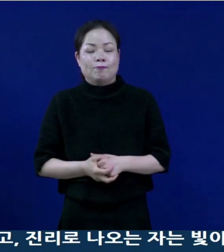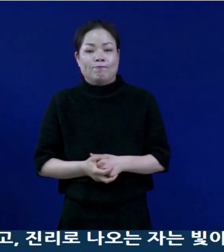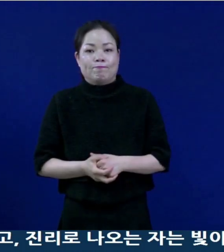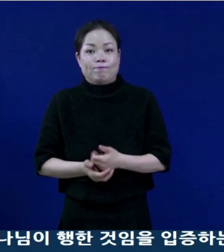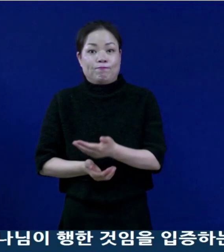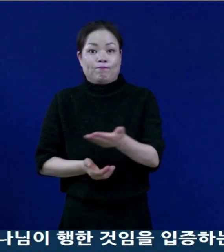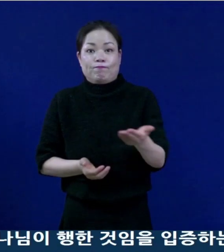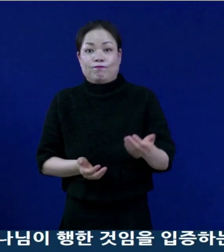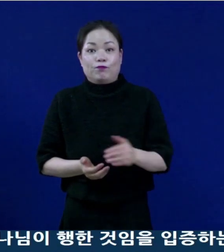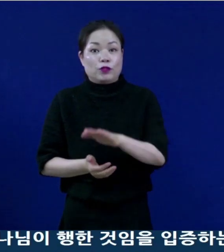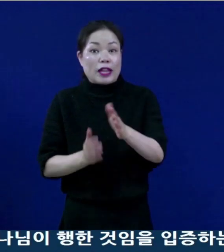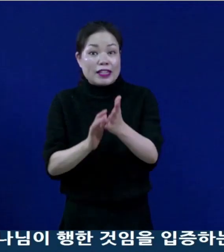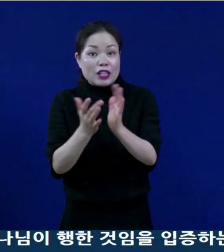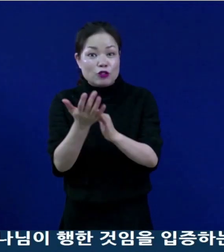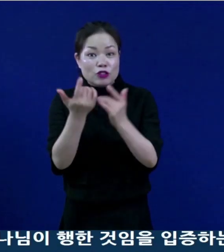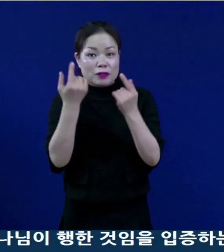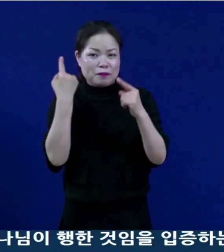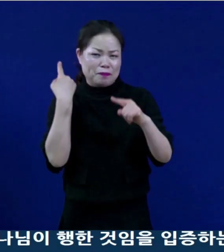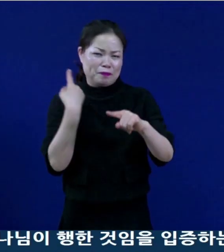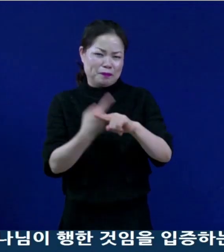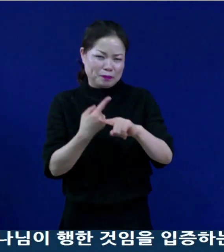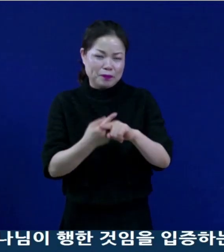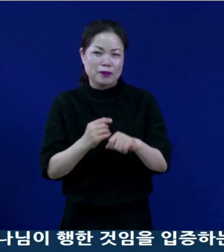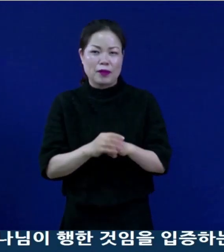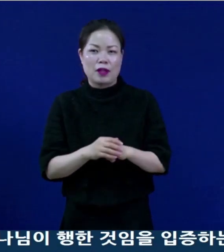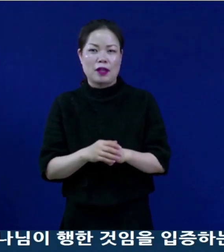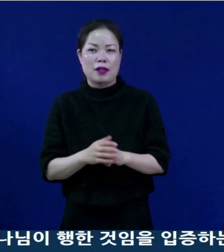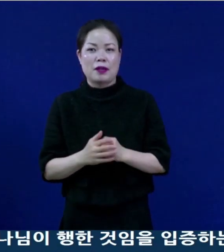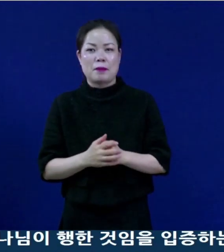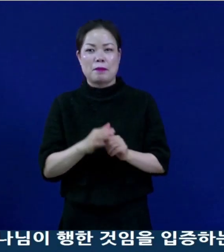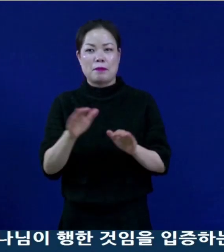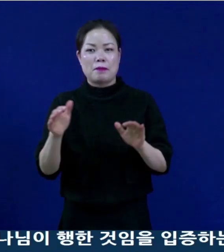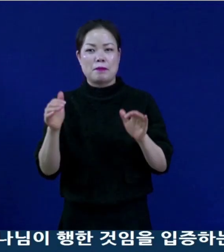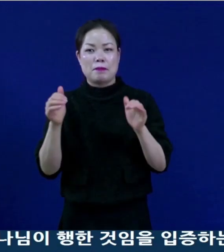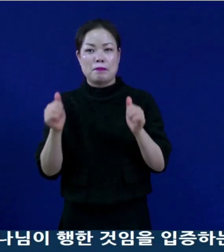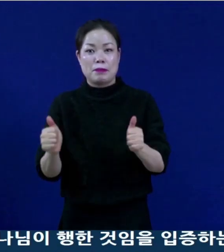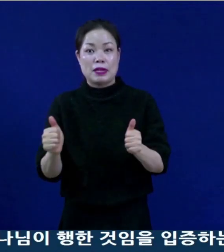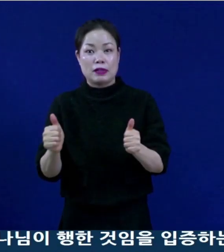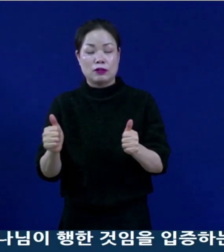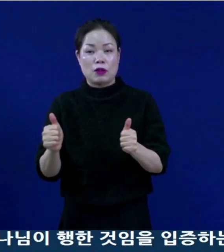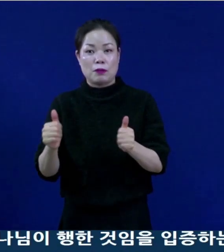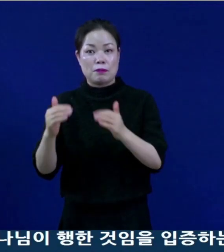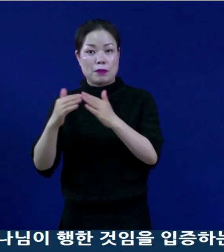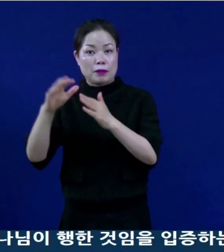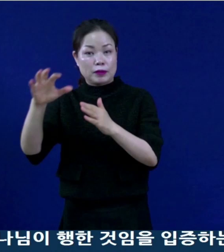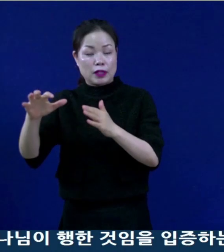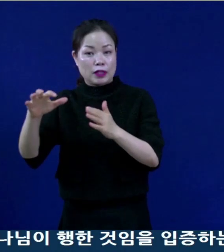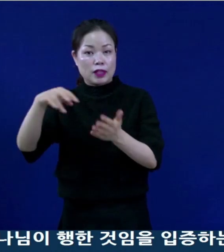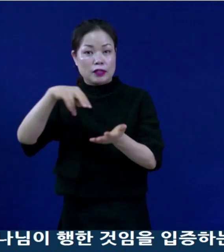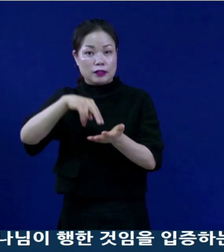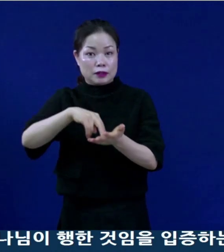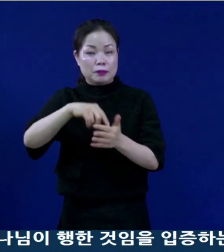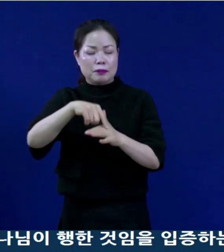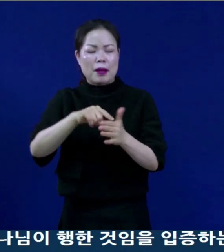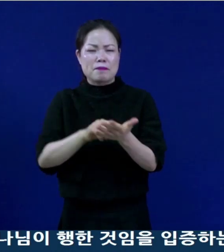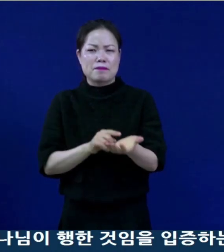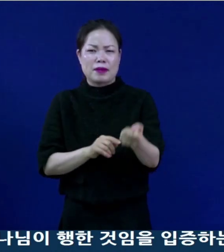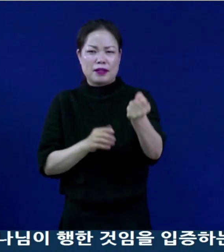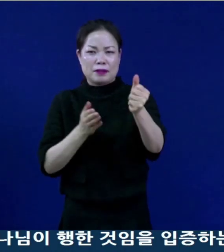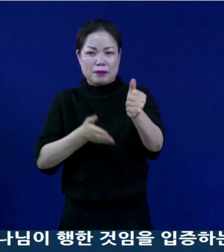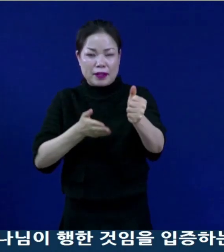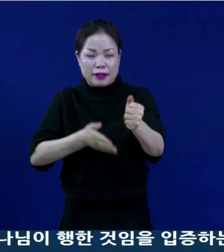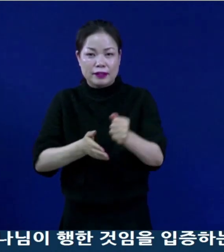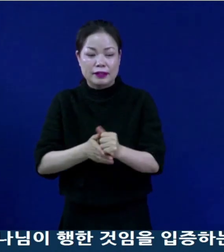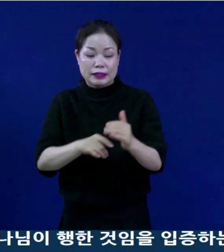여러분, 우리도 예수님처럼 빌라도의 법정에 쓰는 그런 마음 오늘 가져보십시다.